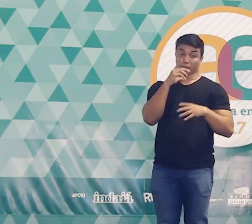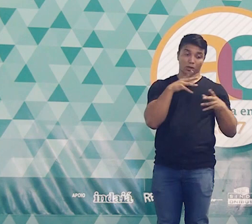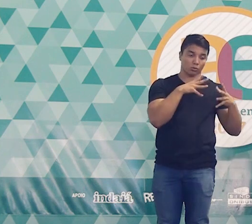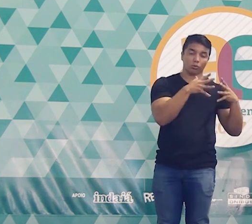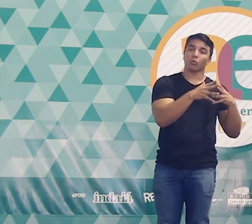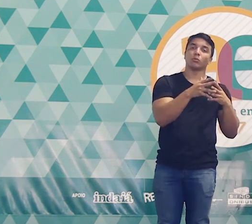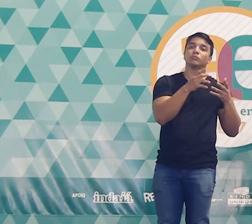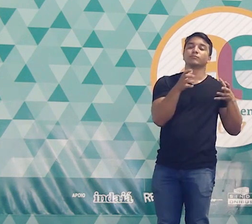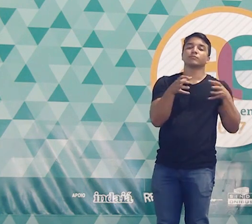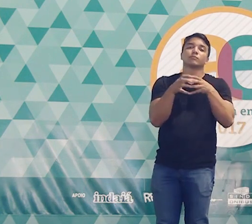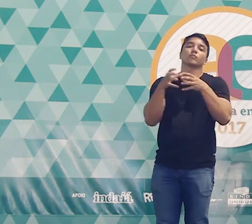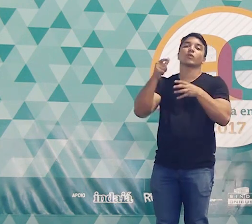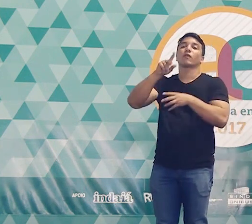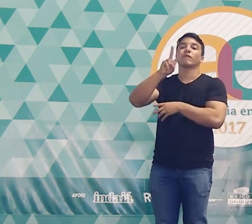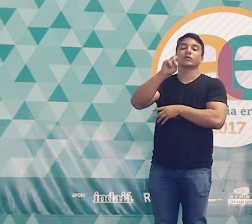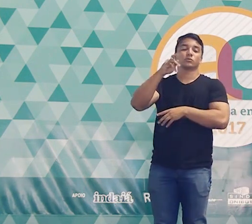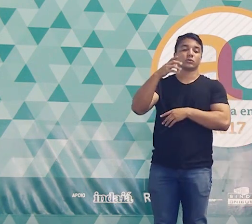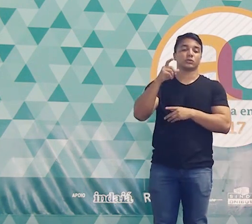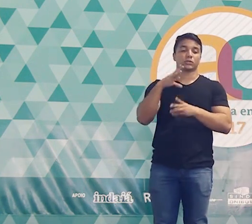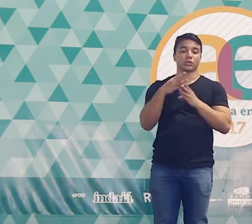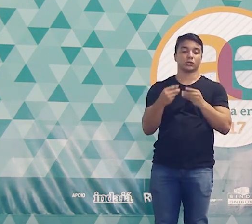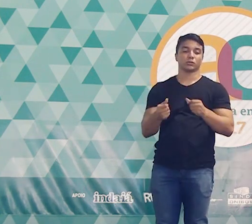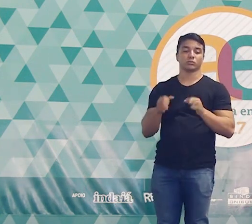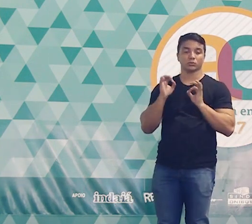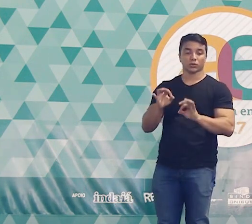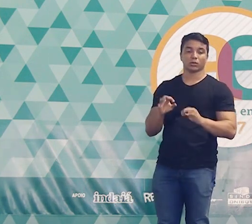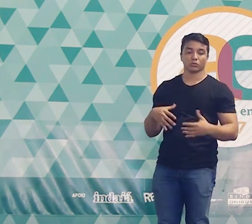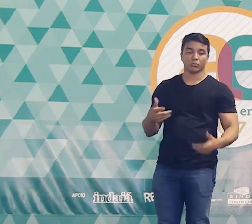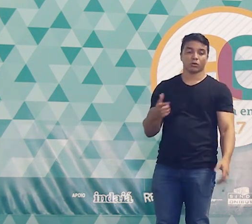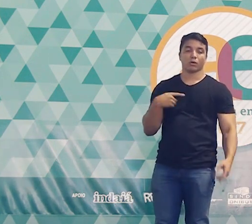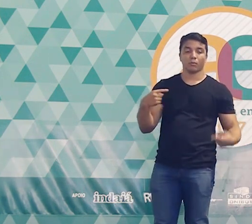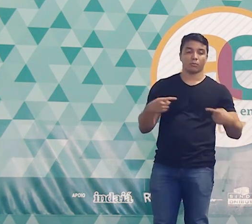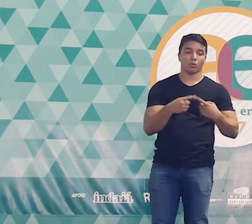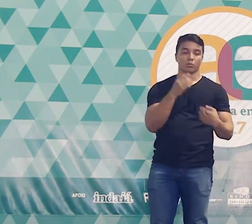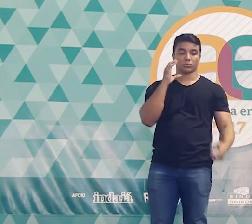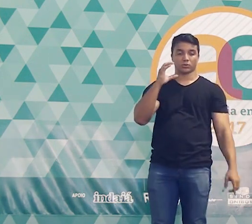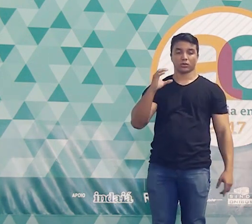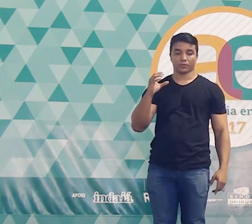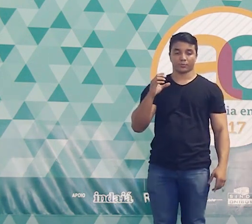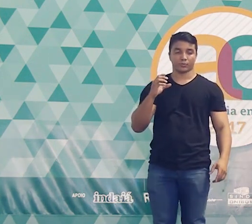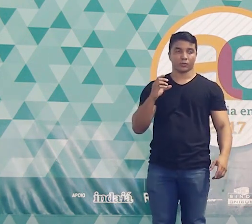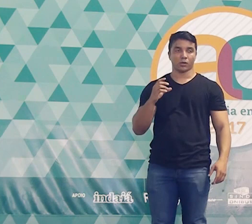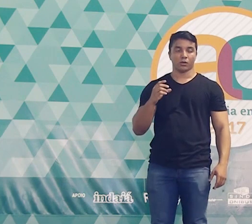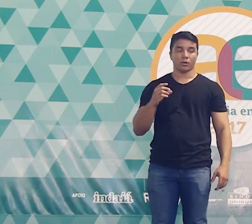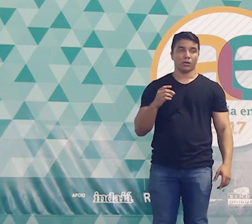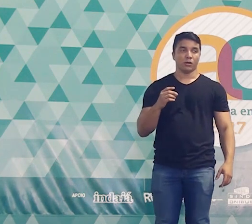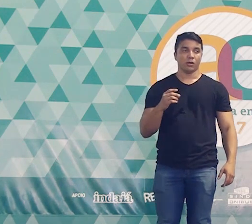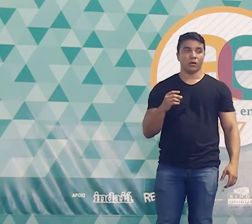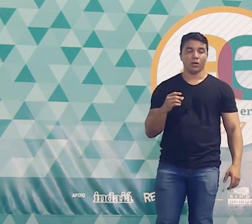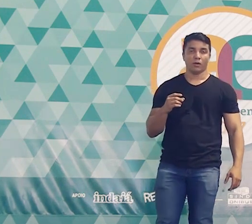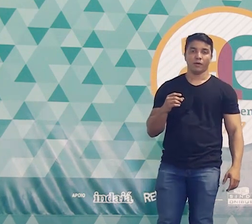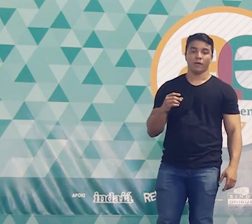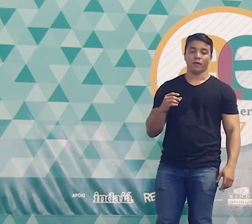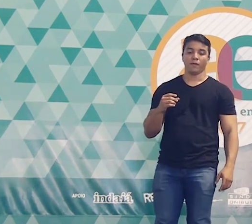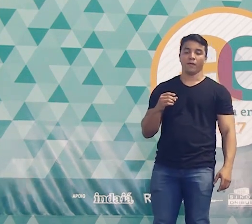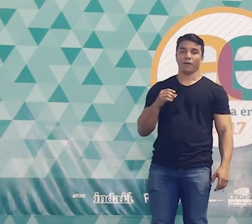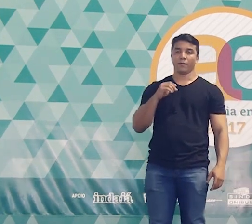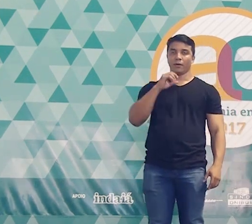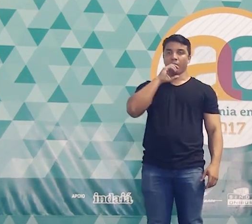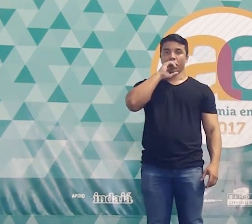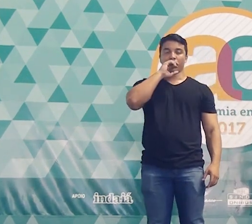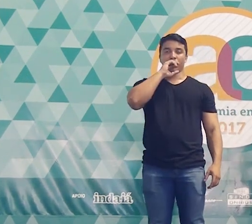vai estar na vesícula de secreção. Então, vai ser o item C. O item C é o nosso